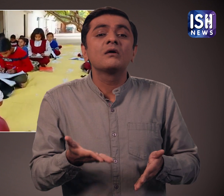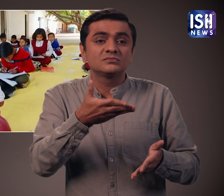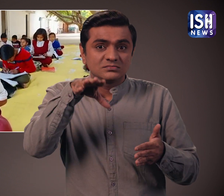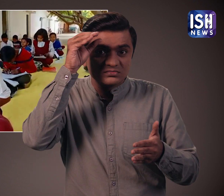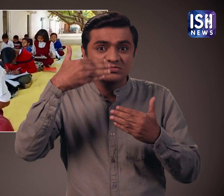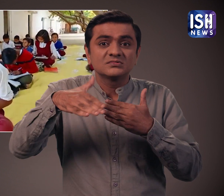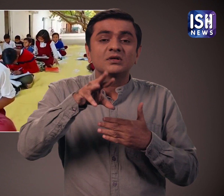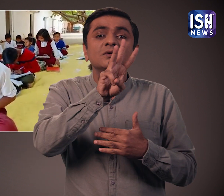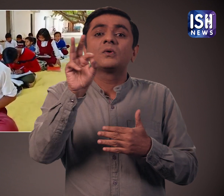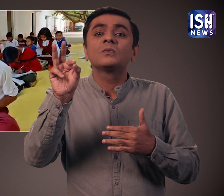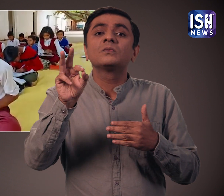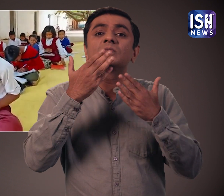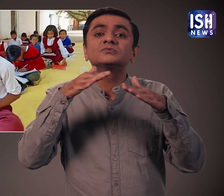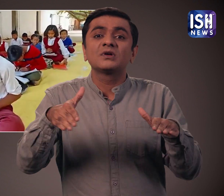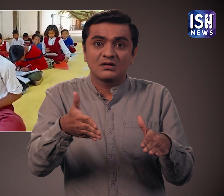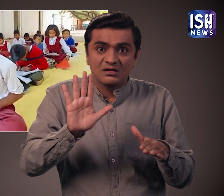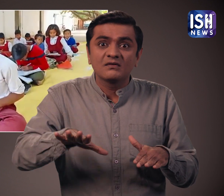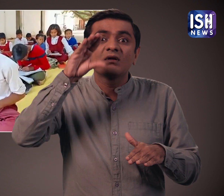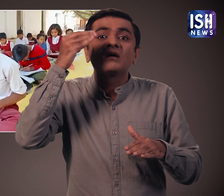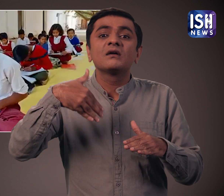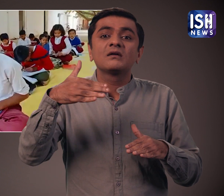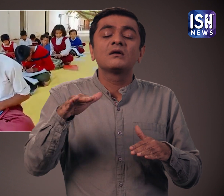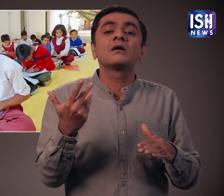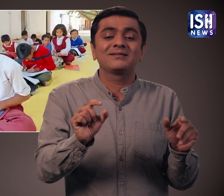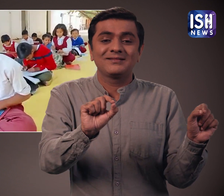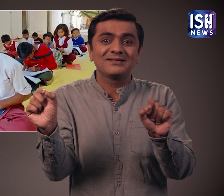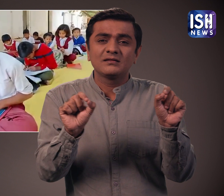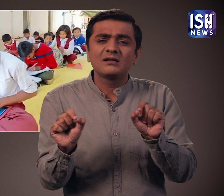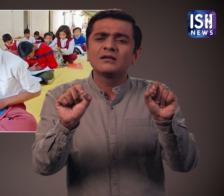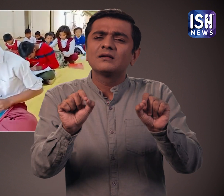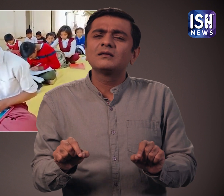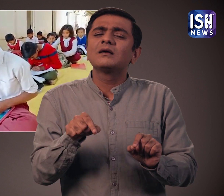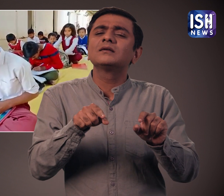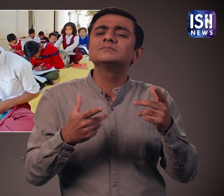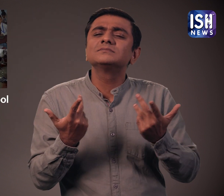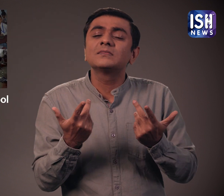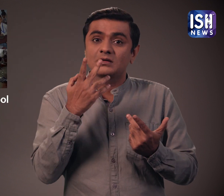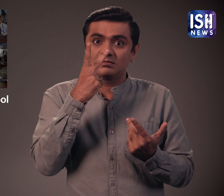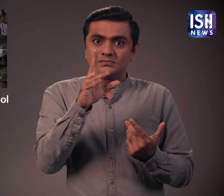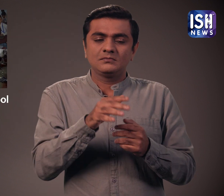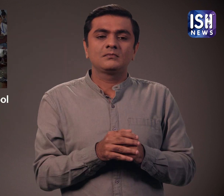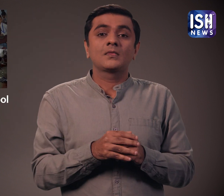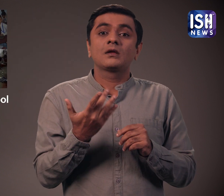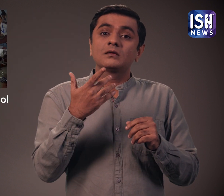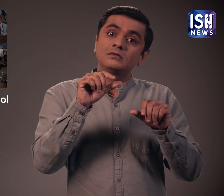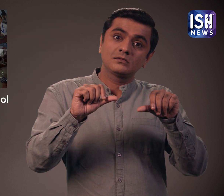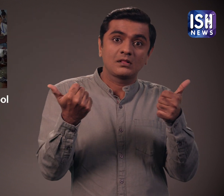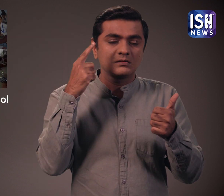वर्तमान में 300 छात्र अपने दोनों हातों से लिखना सीख रहे हैं छात्र एक ही समय में